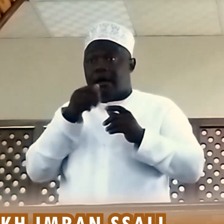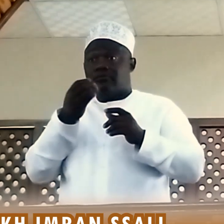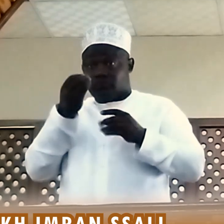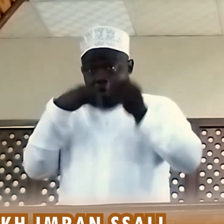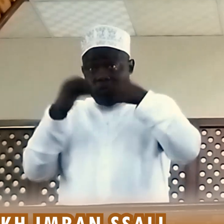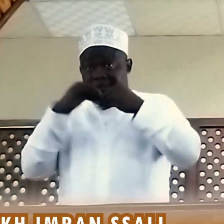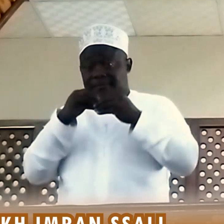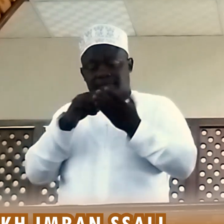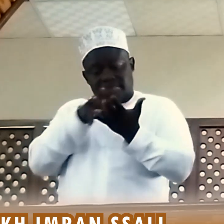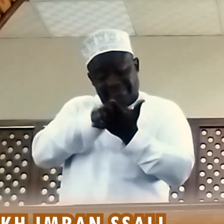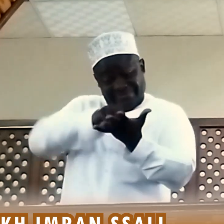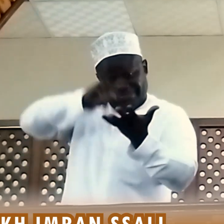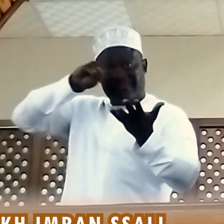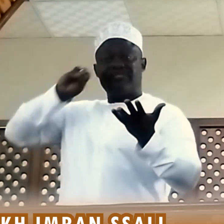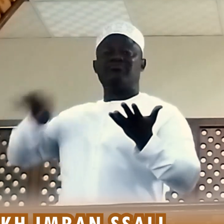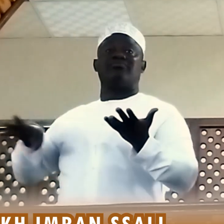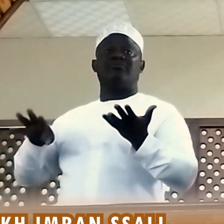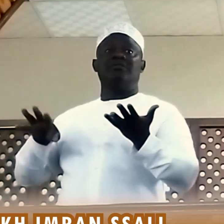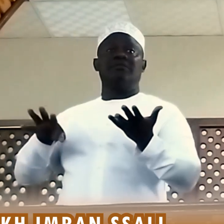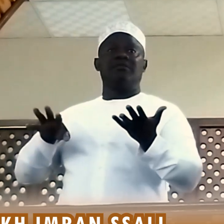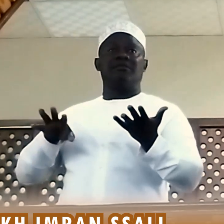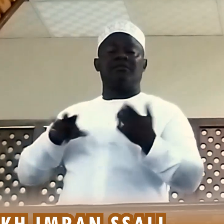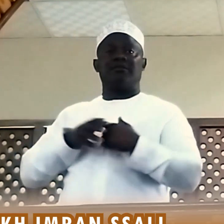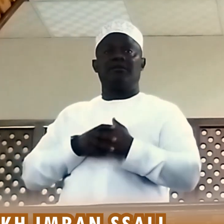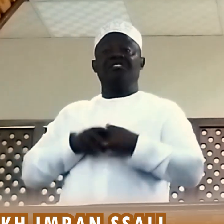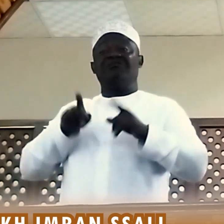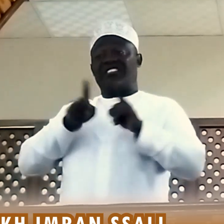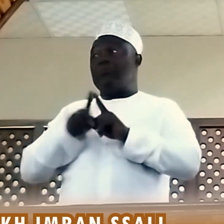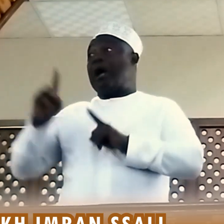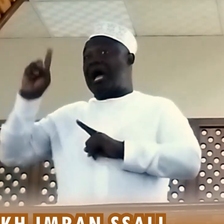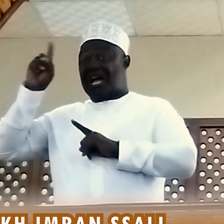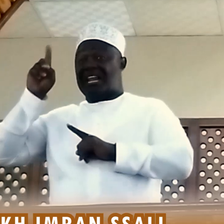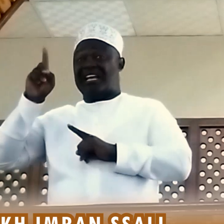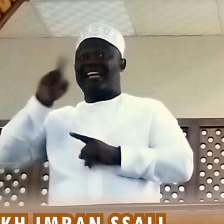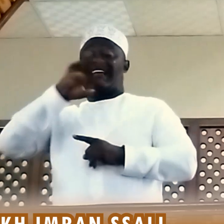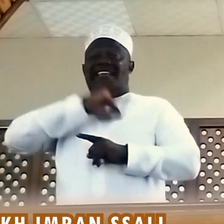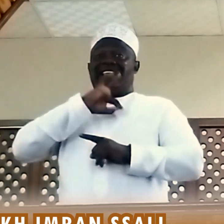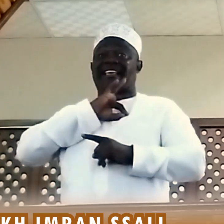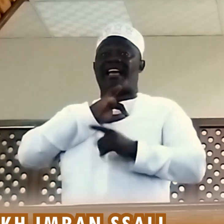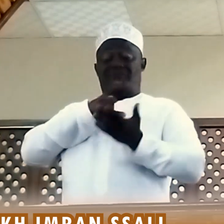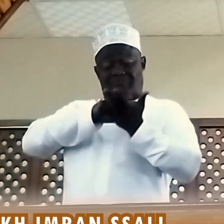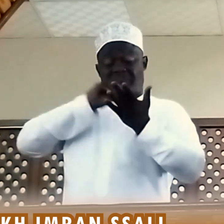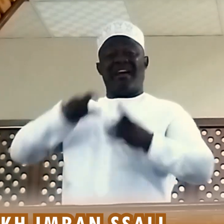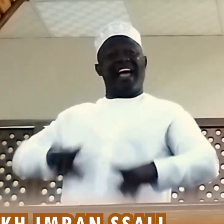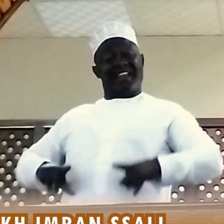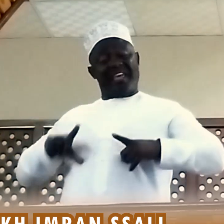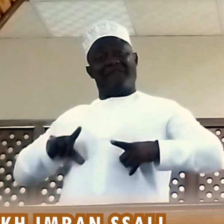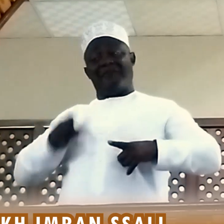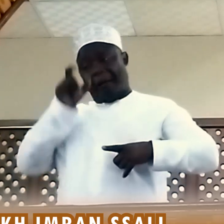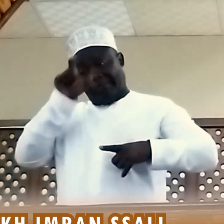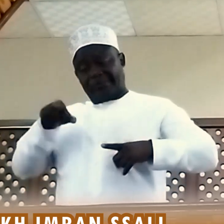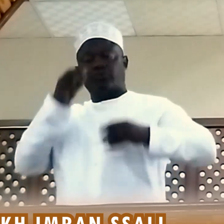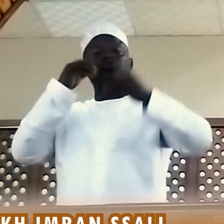muhkat minhu albaraka fi sihatihi. Allah jja baraka mu bulamu bw'omuntu omuli w'enguzi